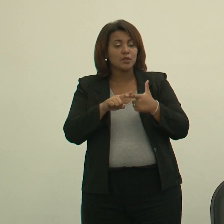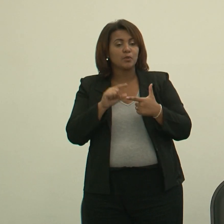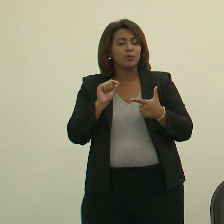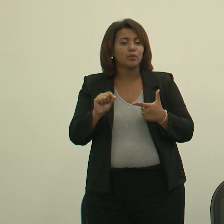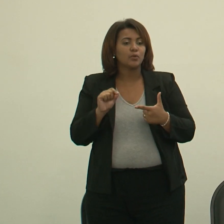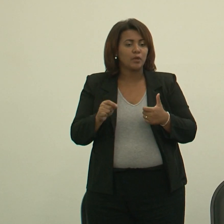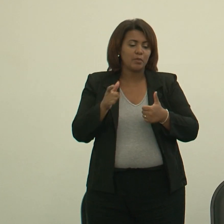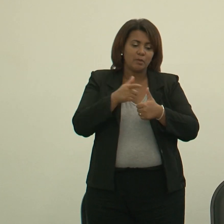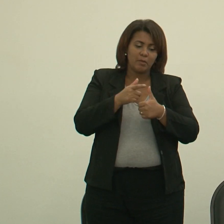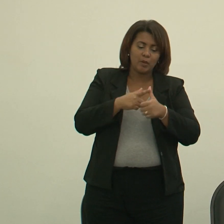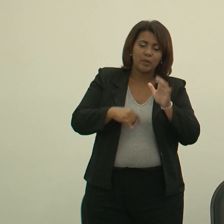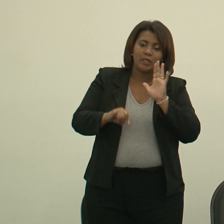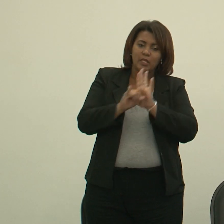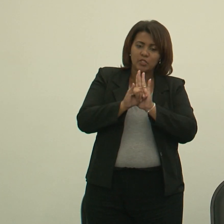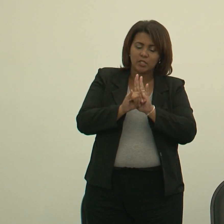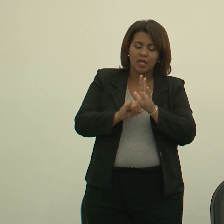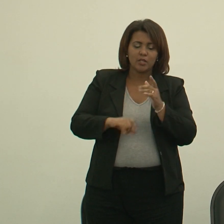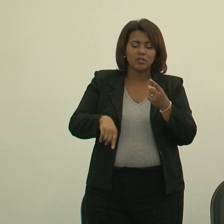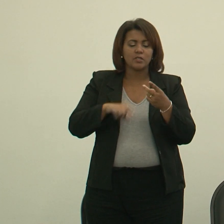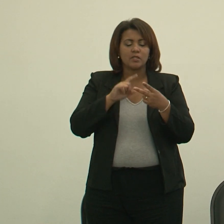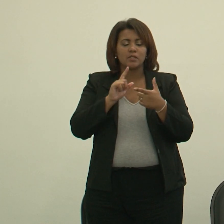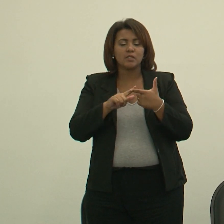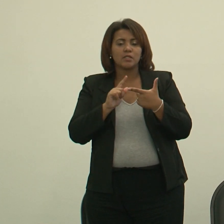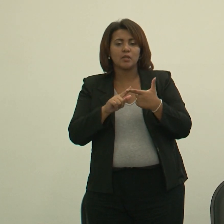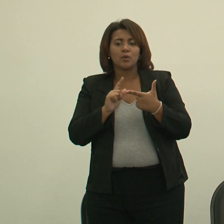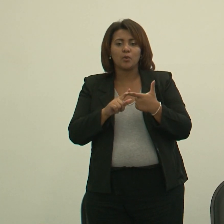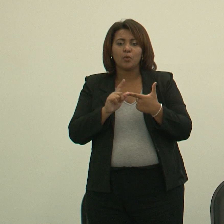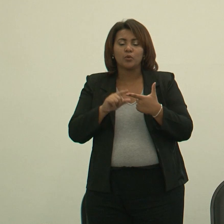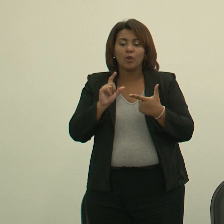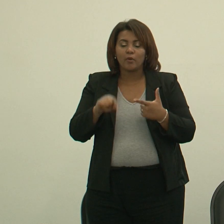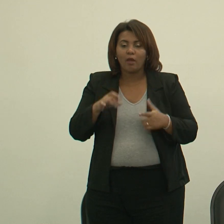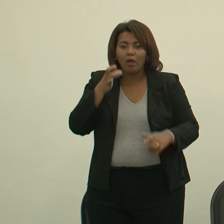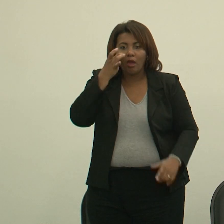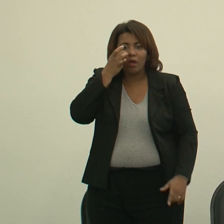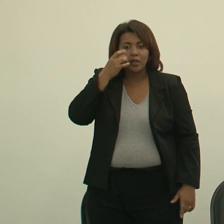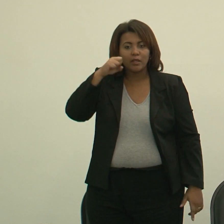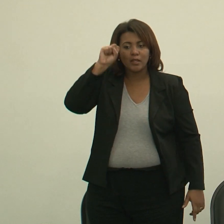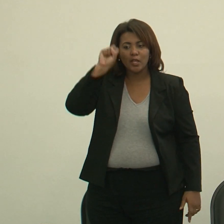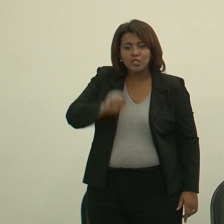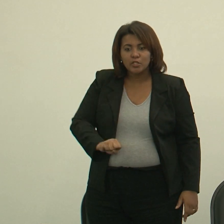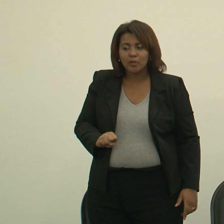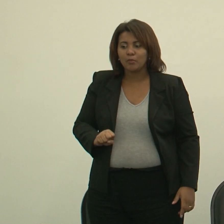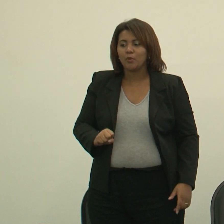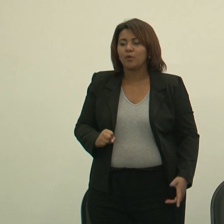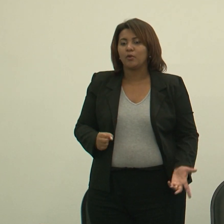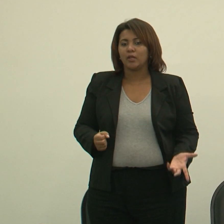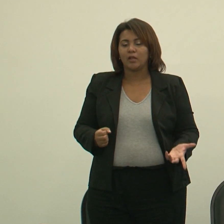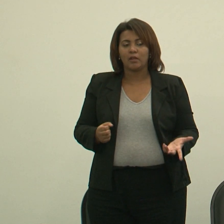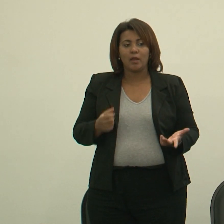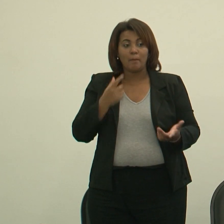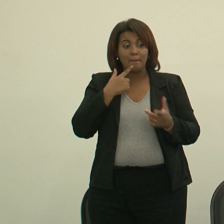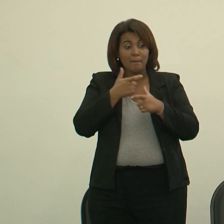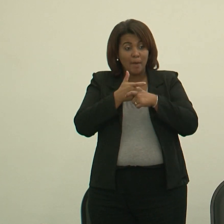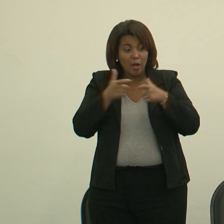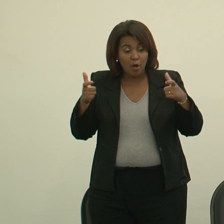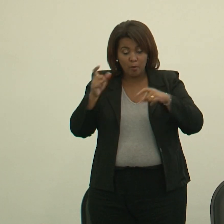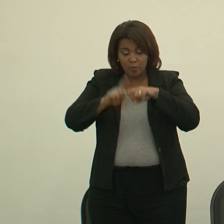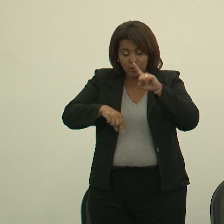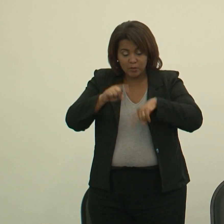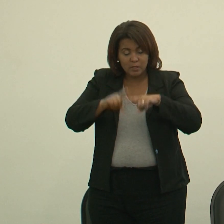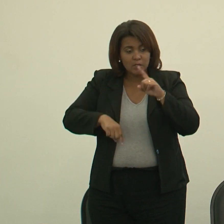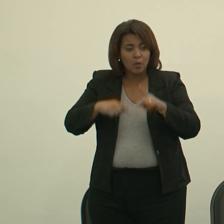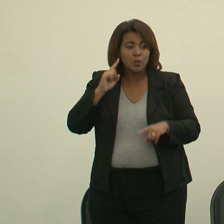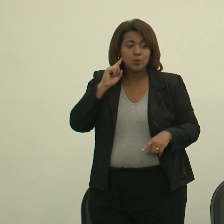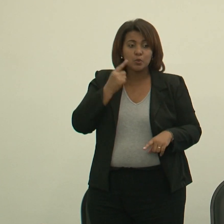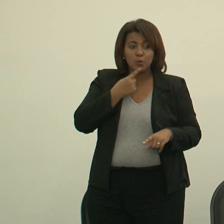primeiro identitário, e o segundo é a questão do teor testemunhal. Quer dizer, qual é a maior parte das produções de surdos que a gente